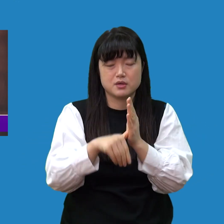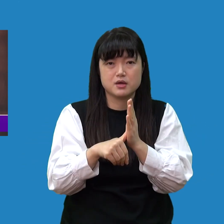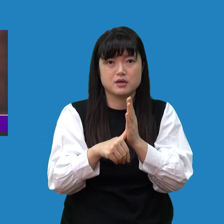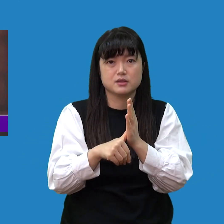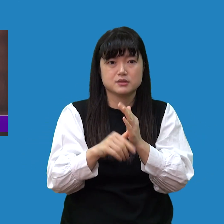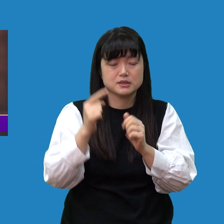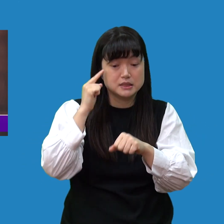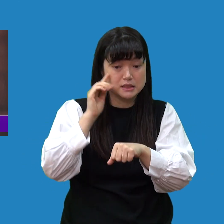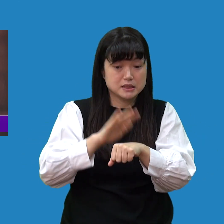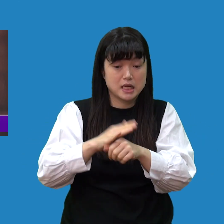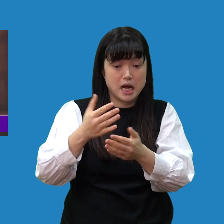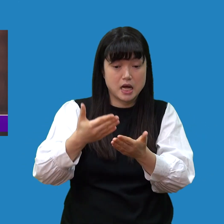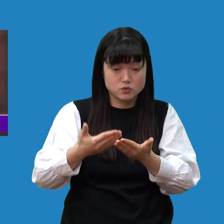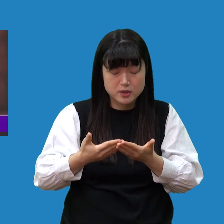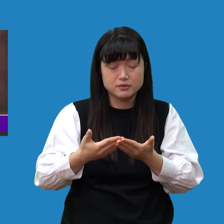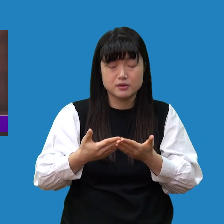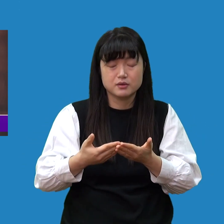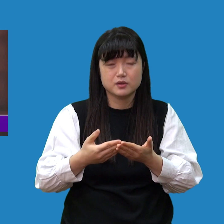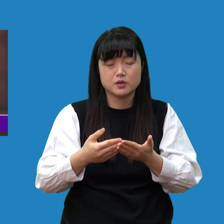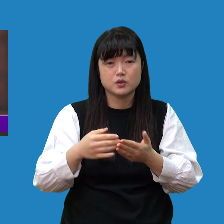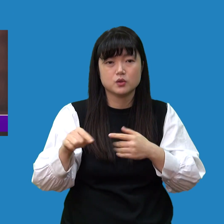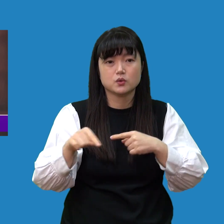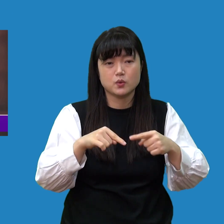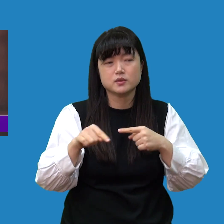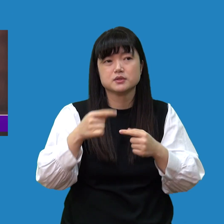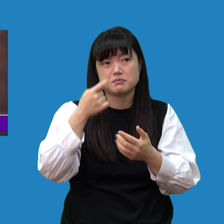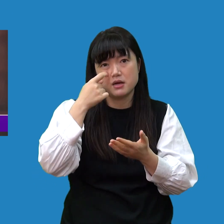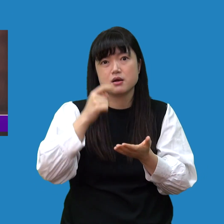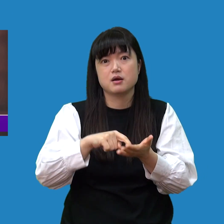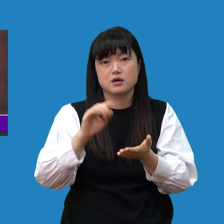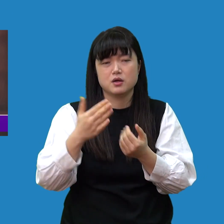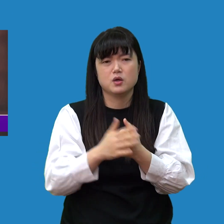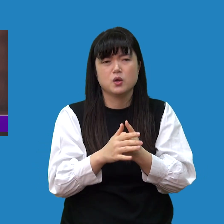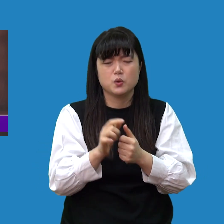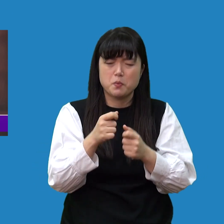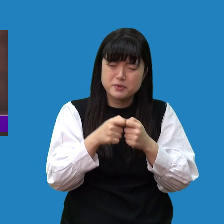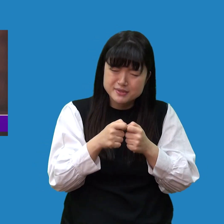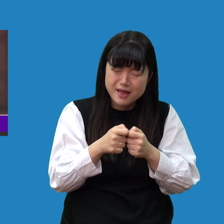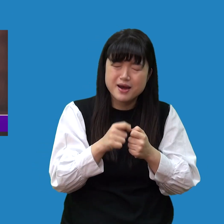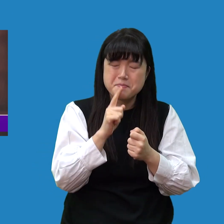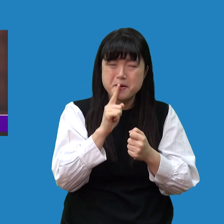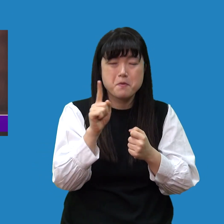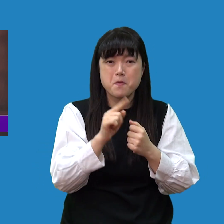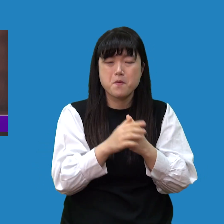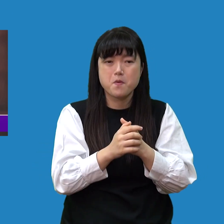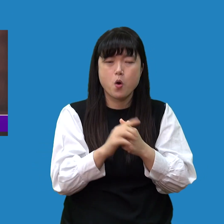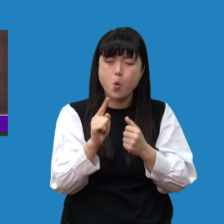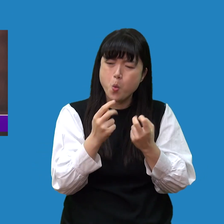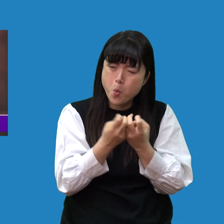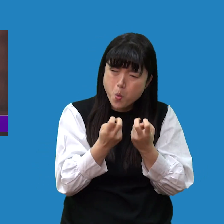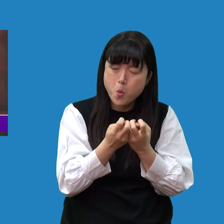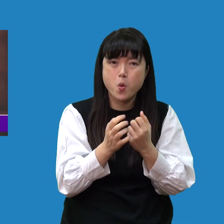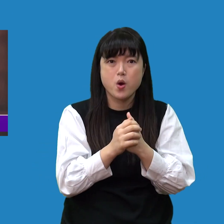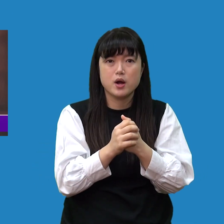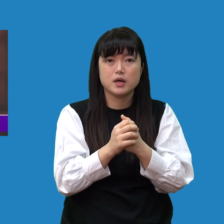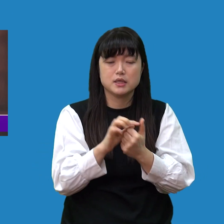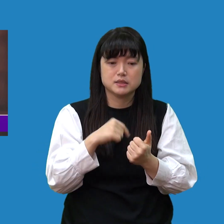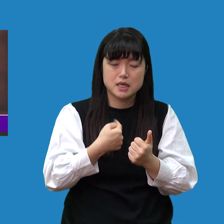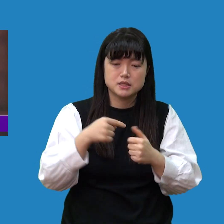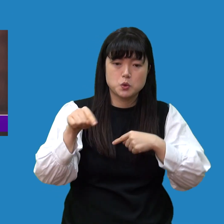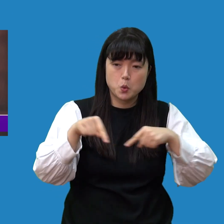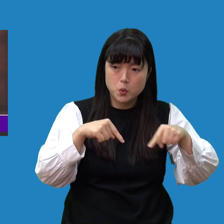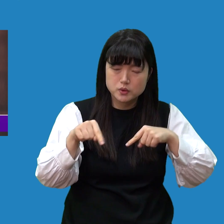지혜가 가져왔던 결과들을 볼 수가 있었습니다. 그러나 좀 더 디테일하게 그가 어떻게 자기의